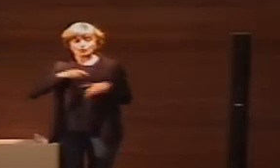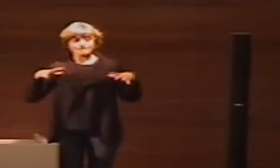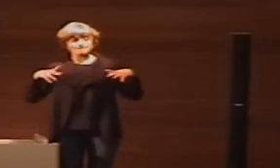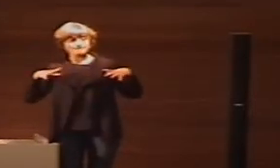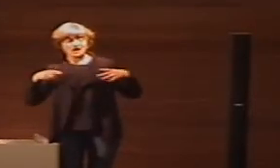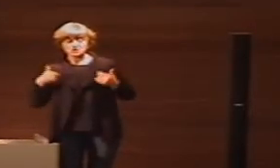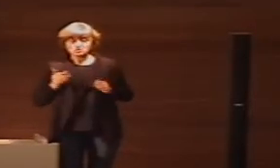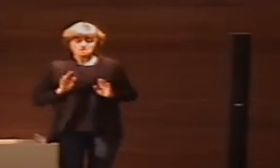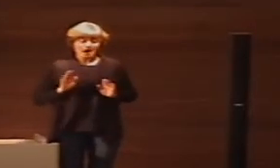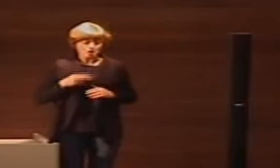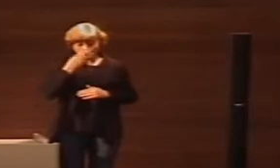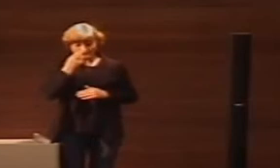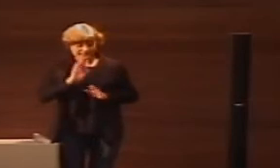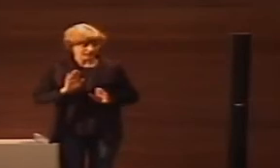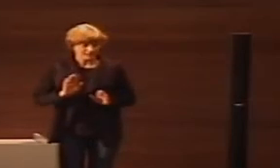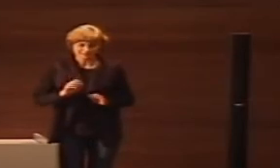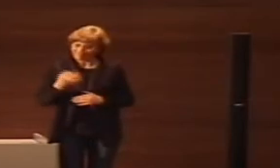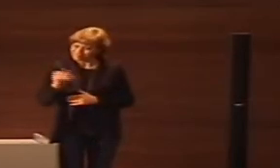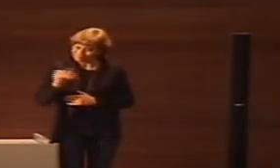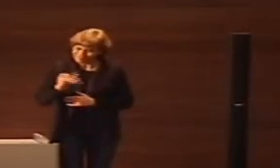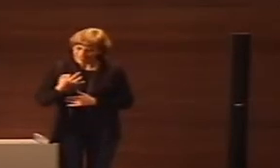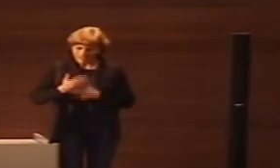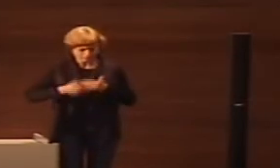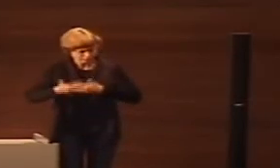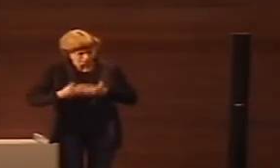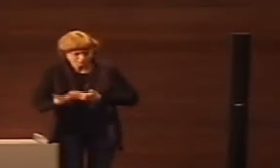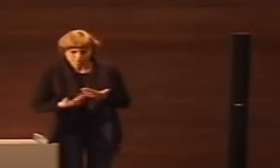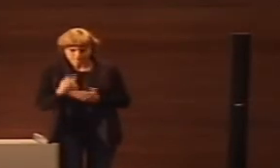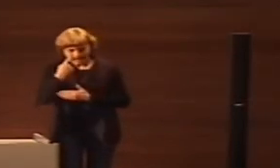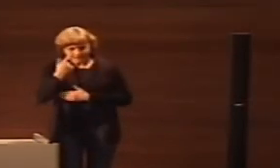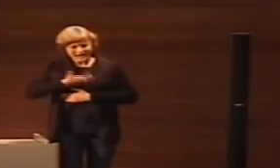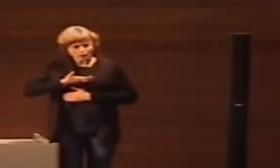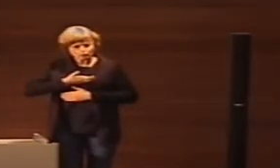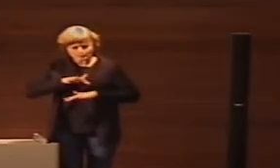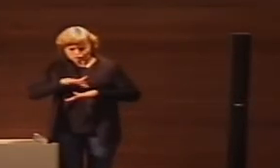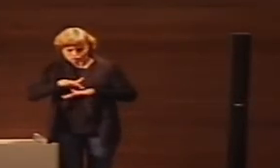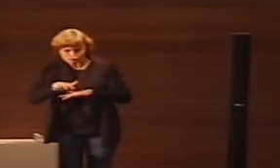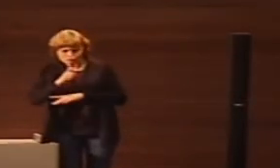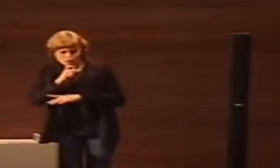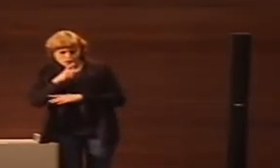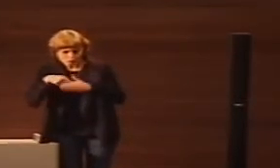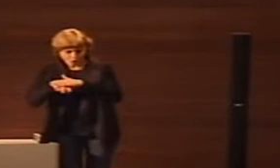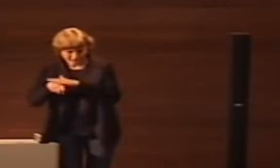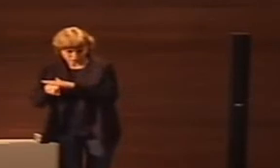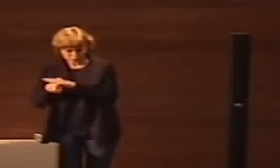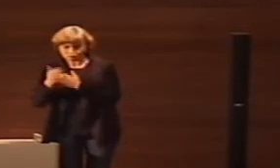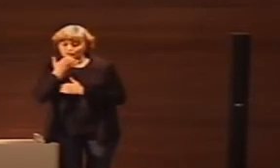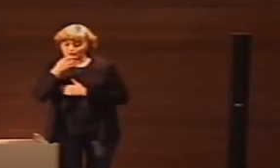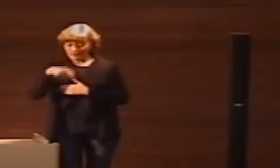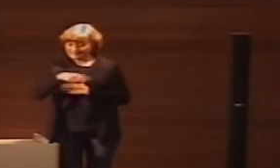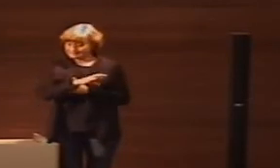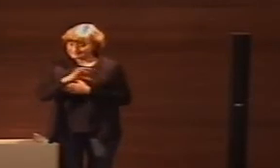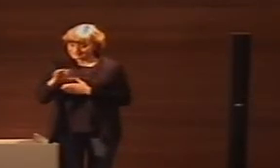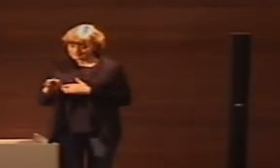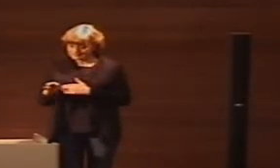así hay algunas posibilidades de actuación a nivel municipal. Aquí en